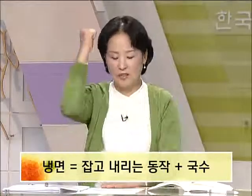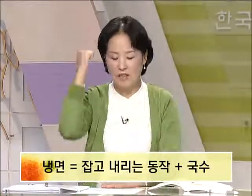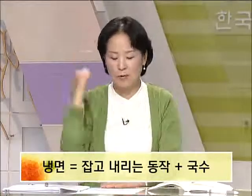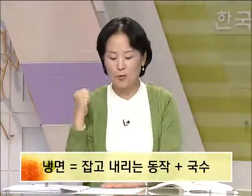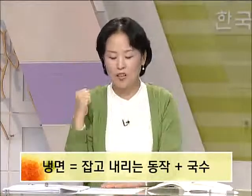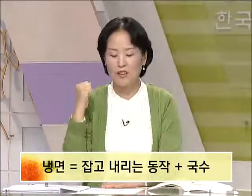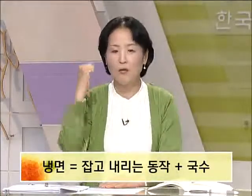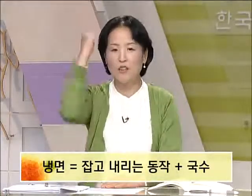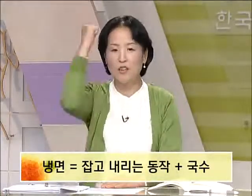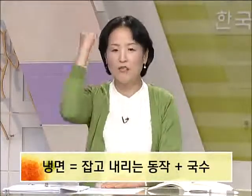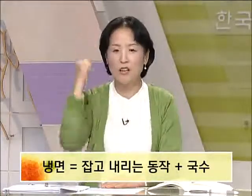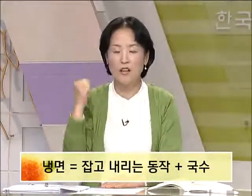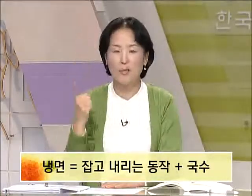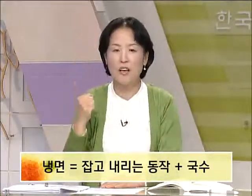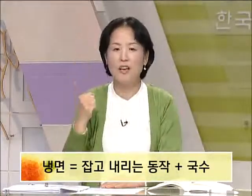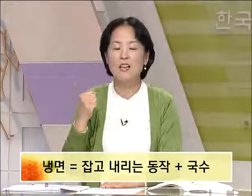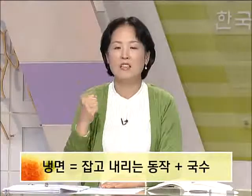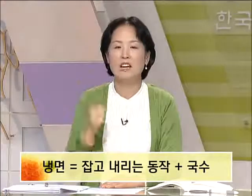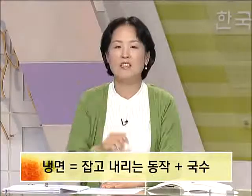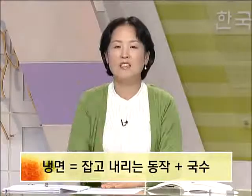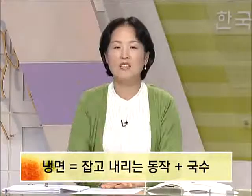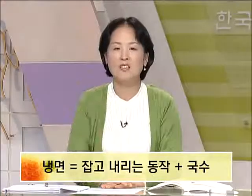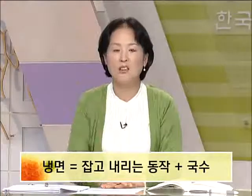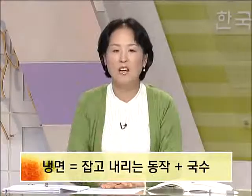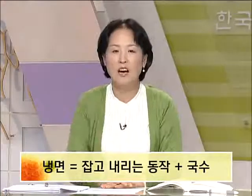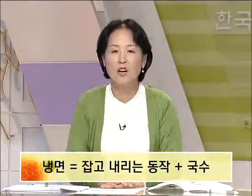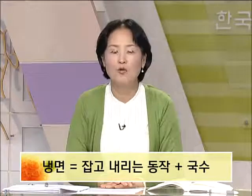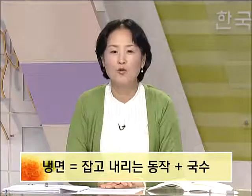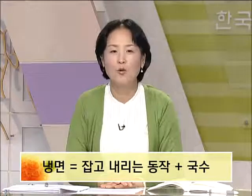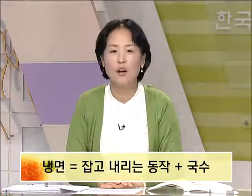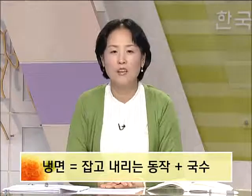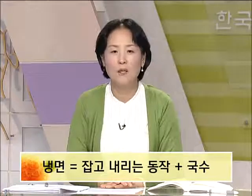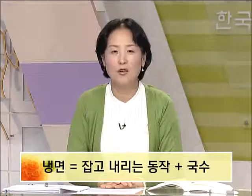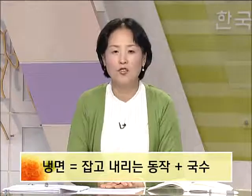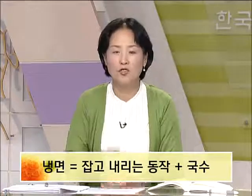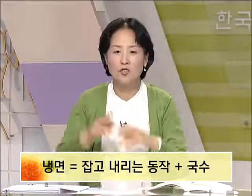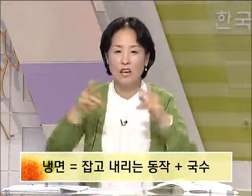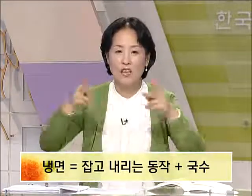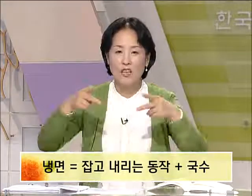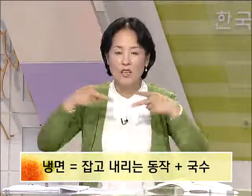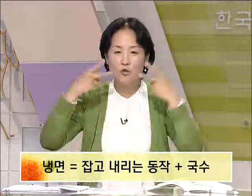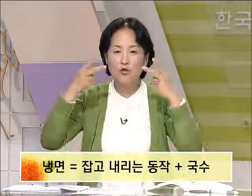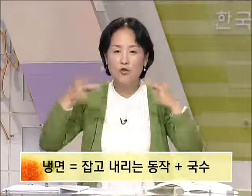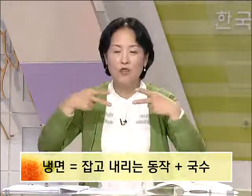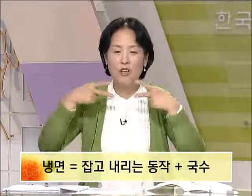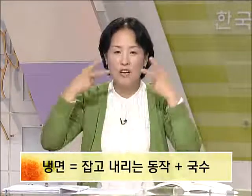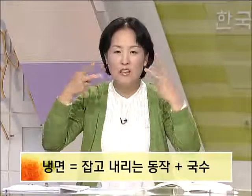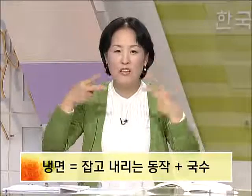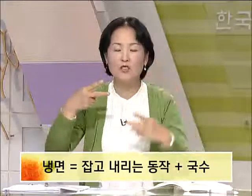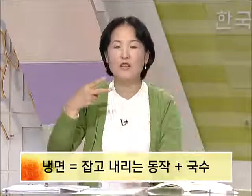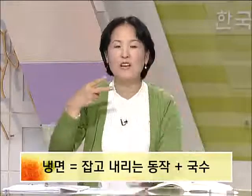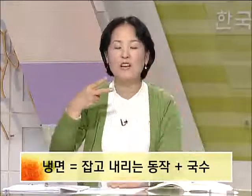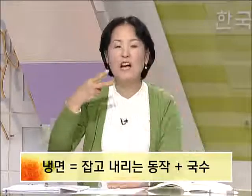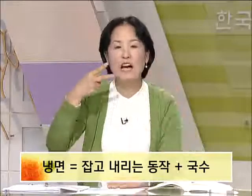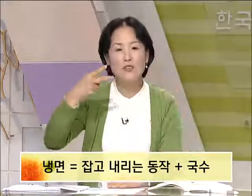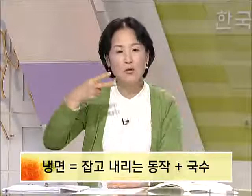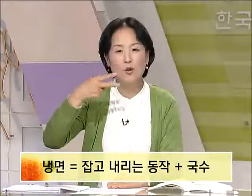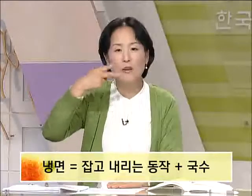자, 잡고 내리는 동작을 해준 다음에, 자, 지난 시간에 저희가 우동할 때 배웠죠? 자, 이 국수 수화를 할 때 이 수화를 한 손으로만